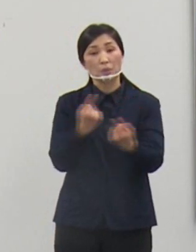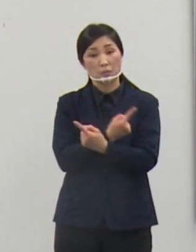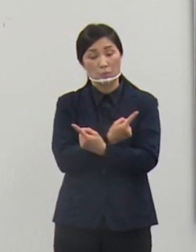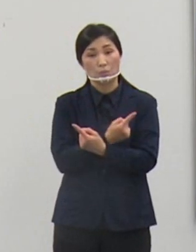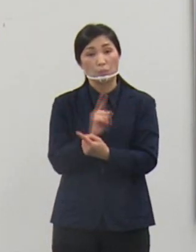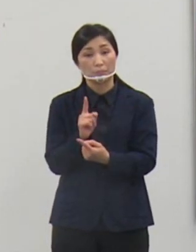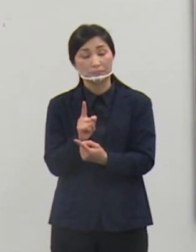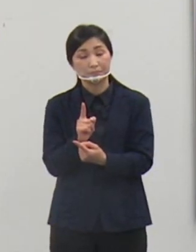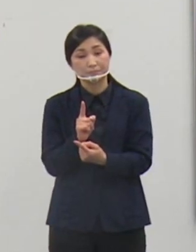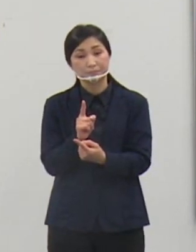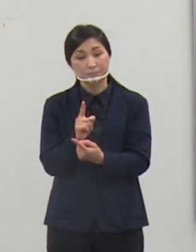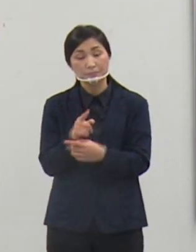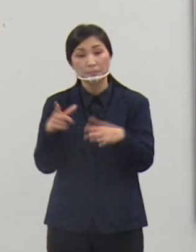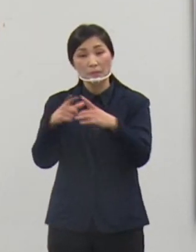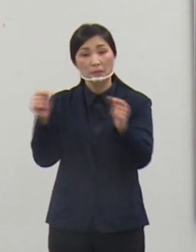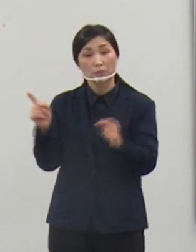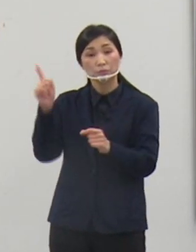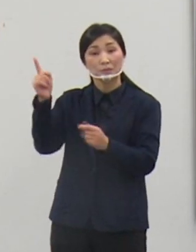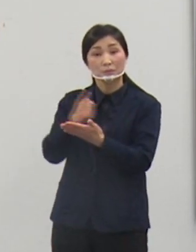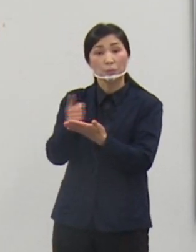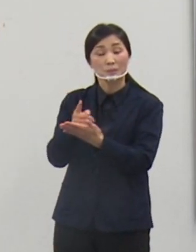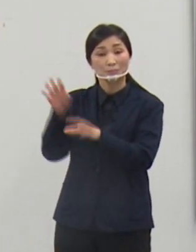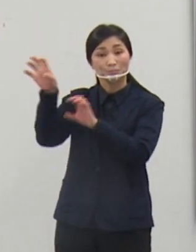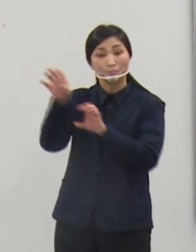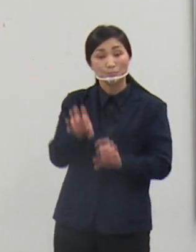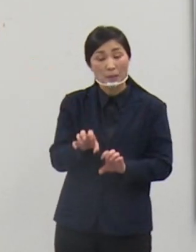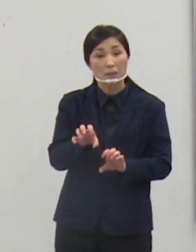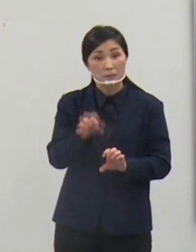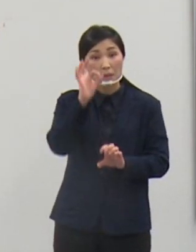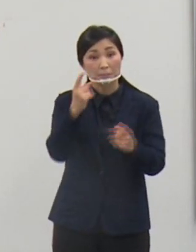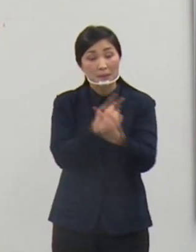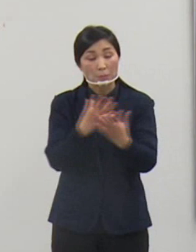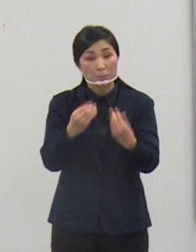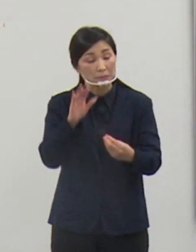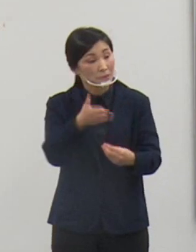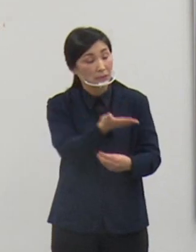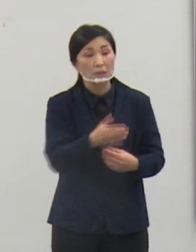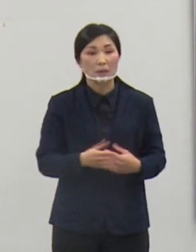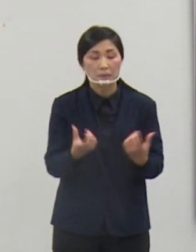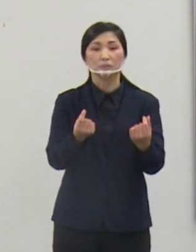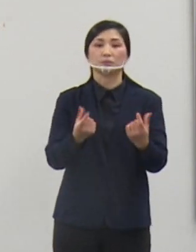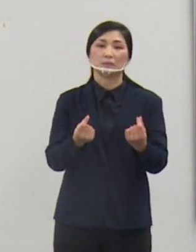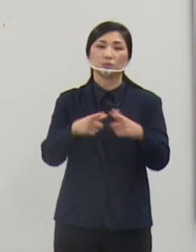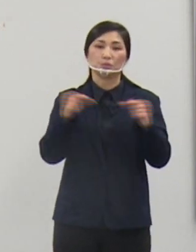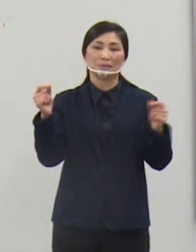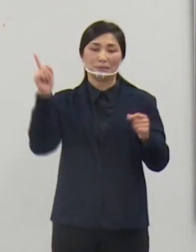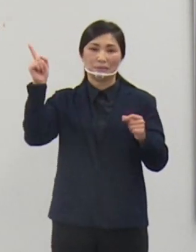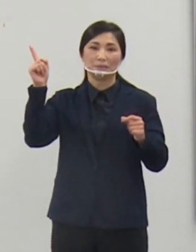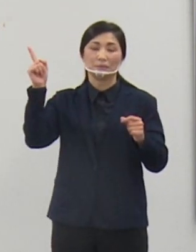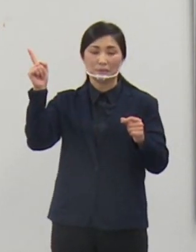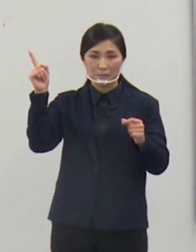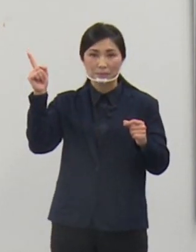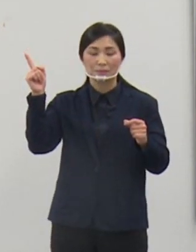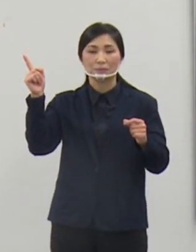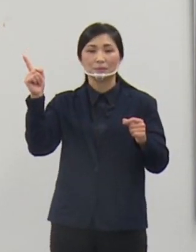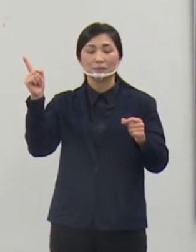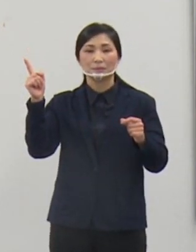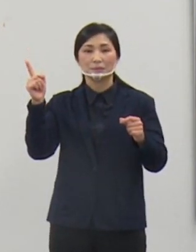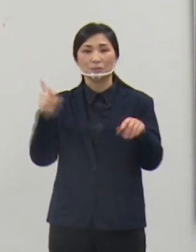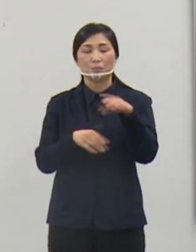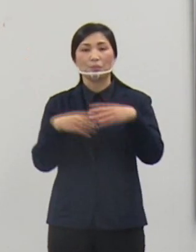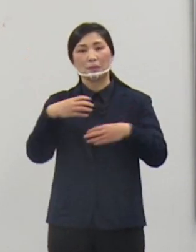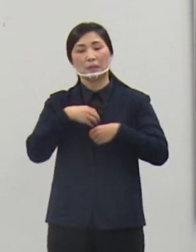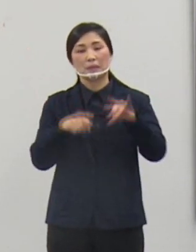は、国の方針を受けて見直したということでよろしかったでしょうか。 はい、国の警戒基準見直しを踏まえての見直しということでございます